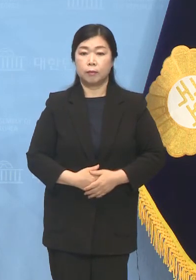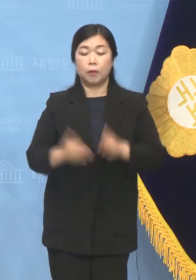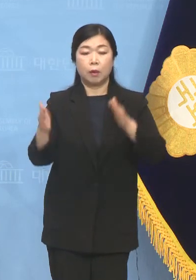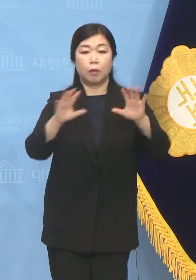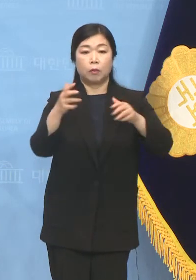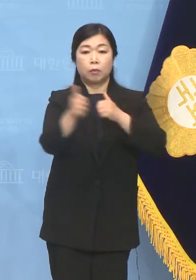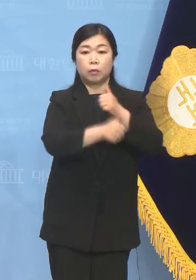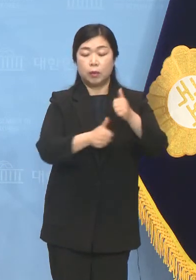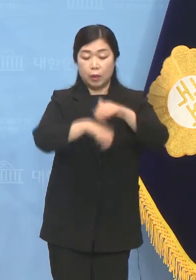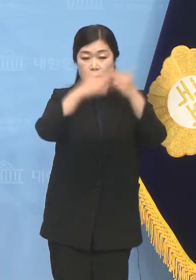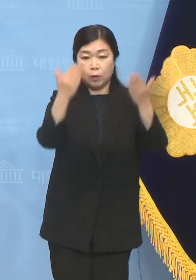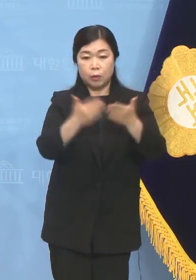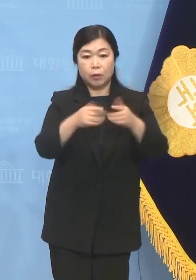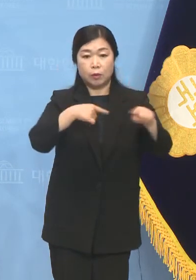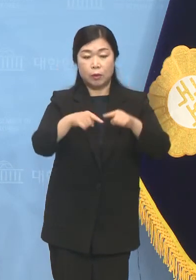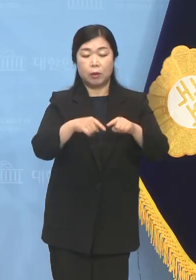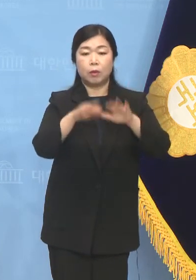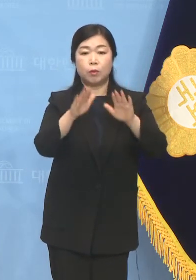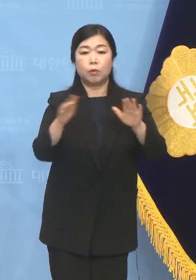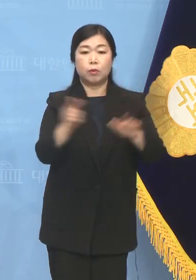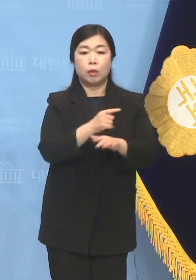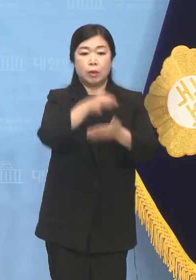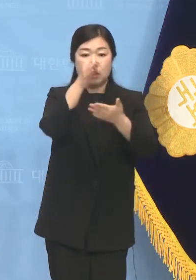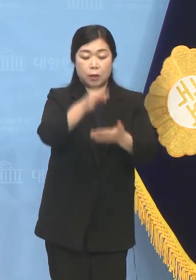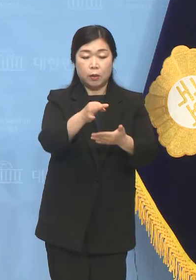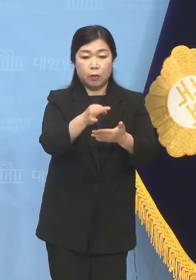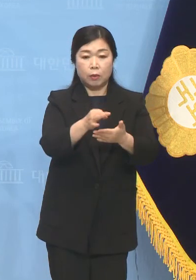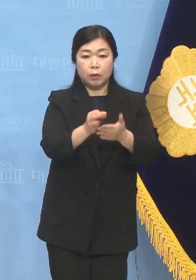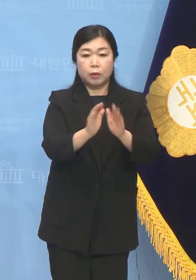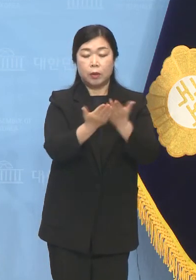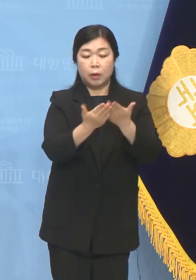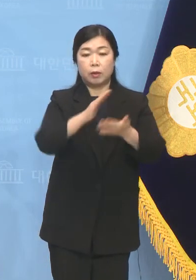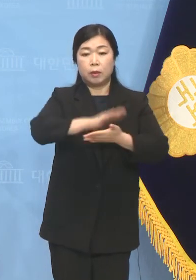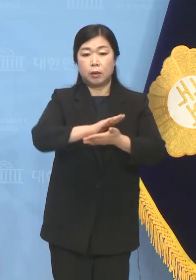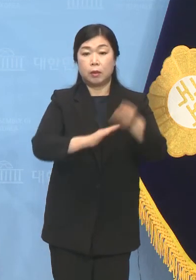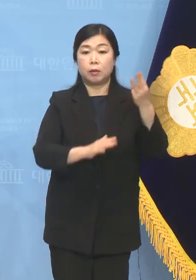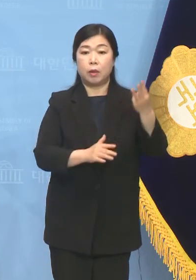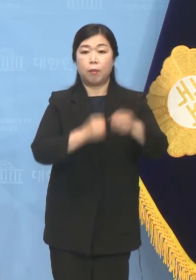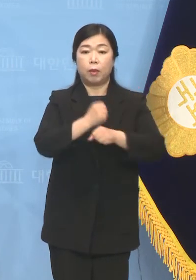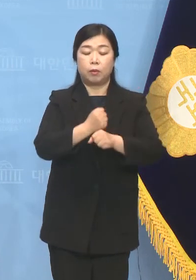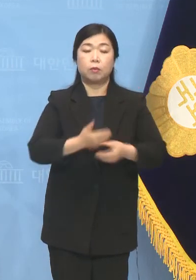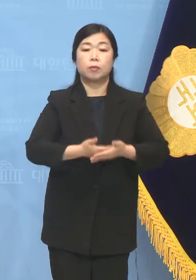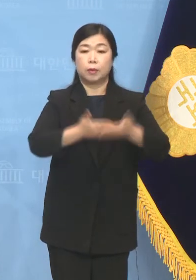다음은 국회의장 전책처는 이번 주에 재정체계 안내서 3권을 발간하는데요.